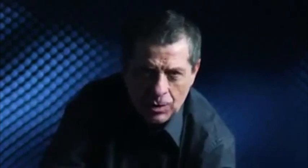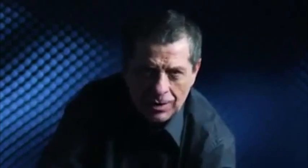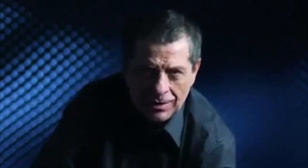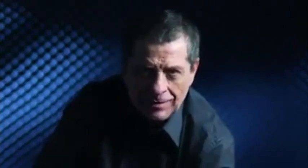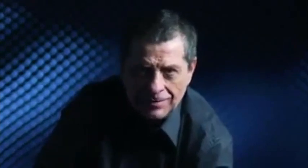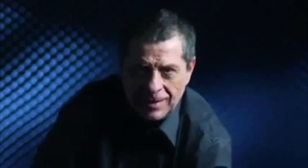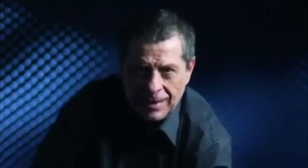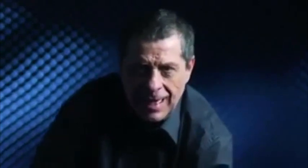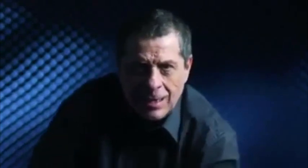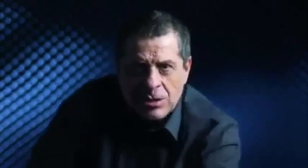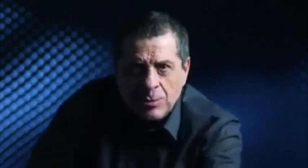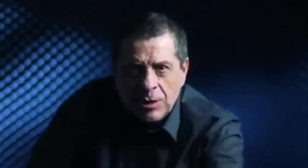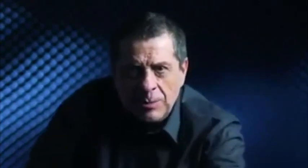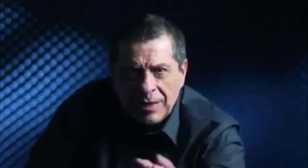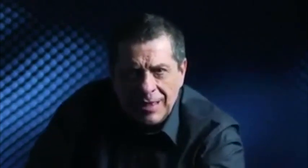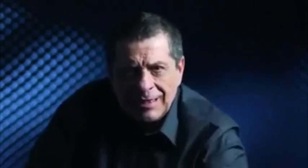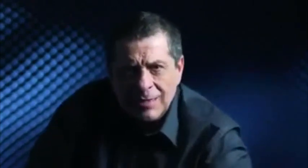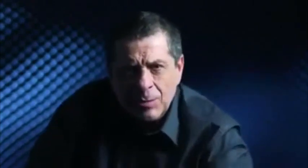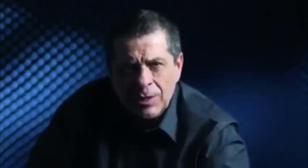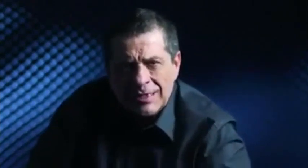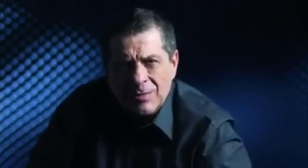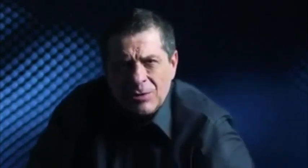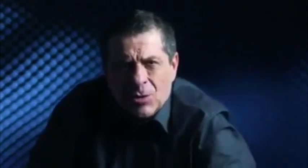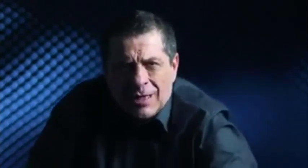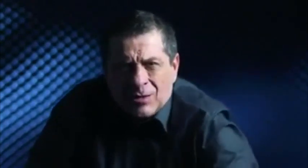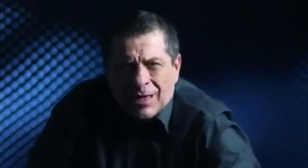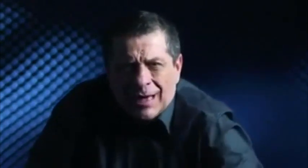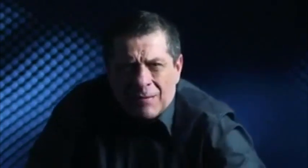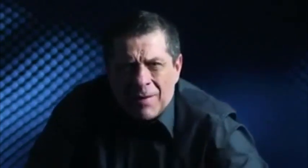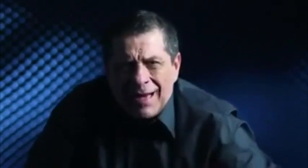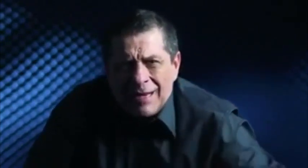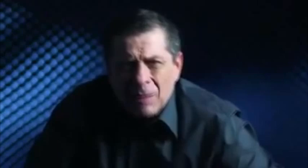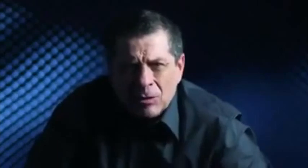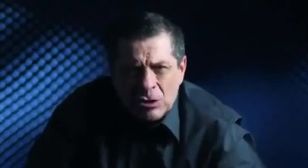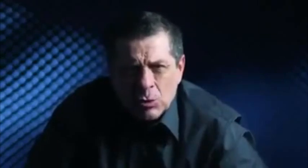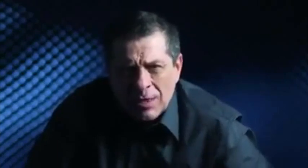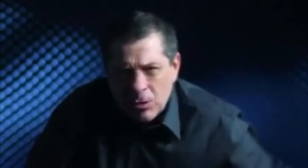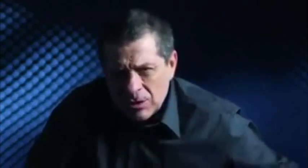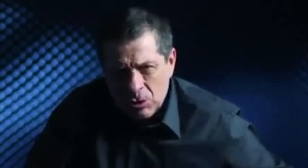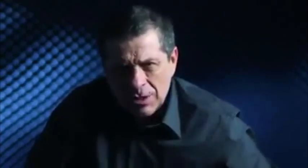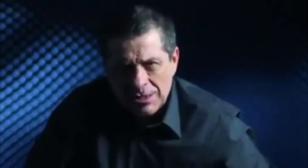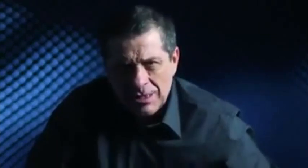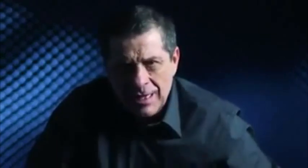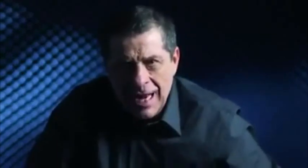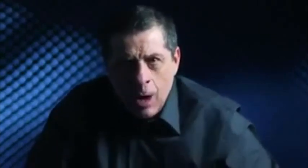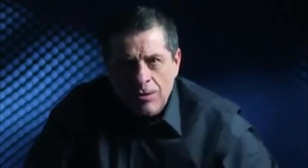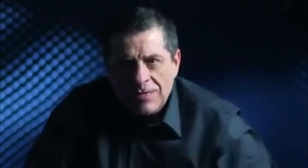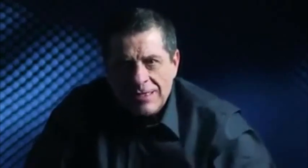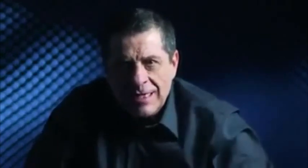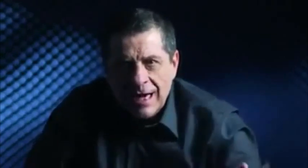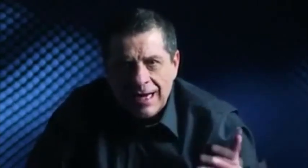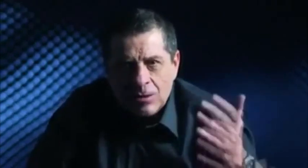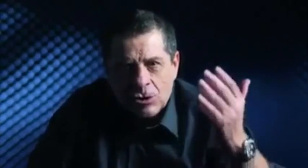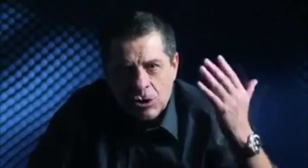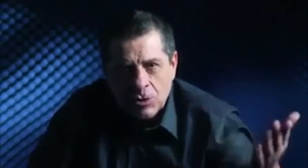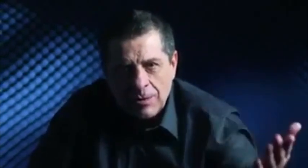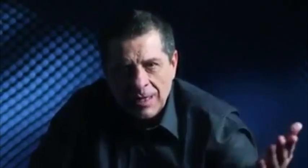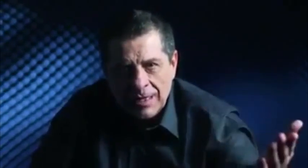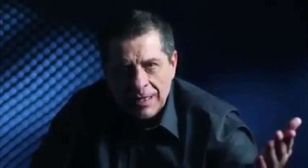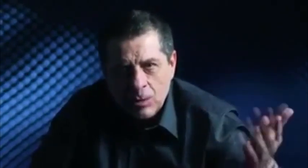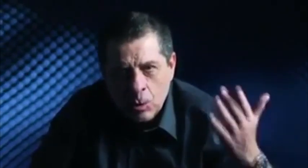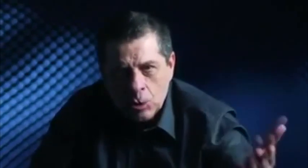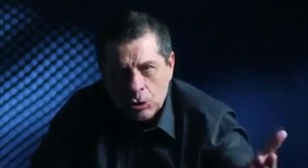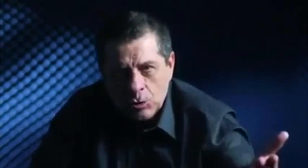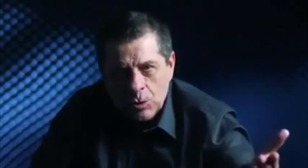de escolha. Não se pode perder tempo, por exemplo, escolhendo reclamar e amaldiçoar sua sorte, ao invés de encarar o sol